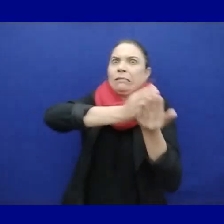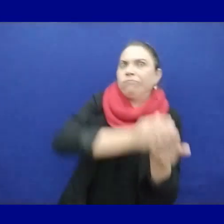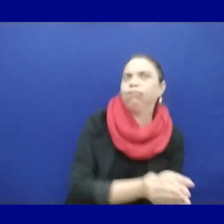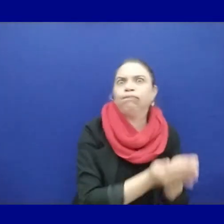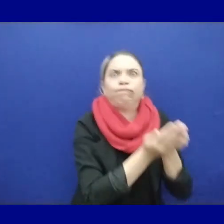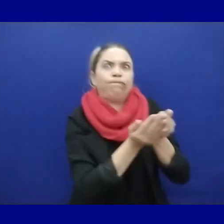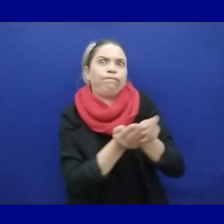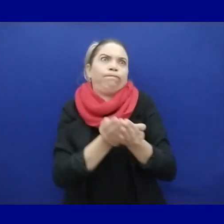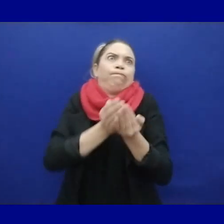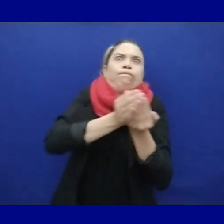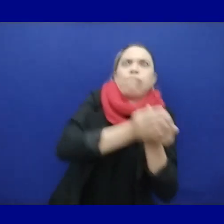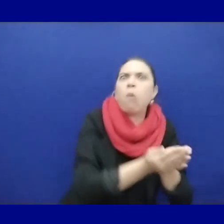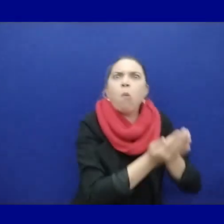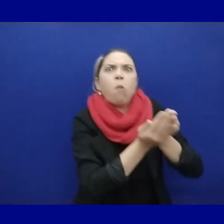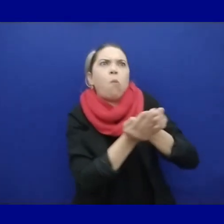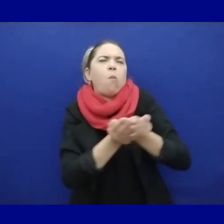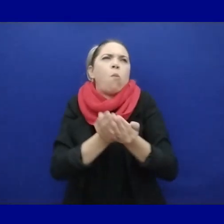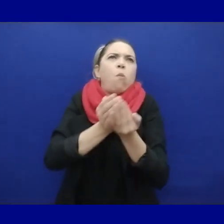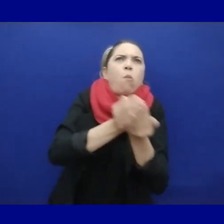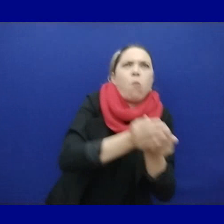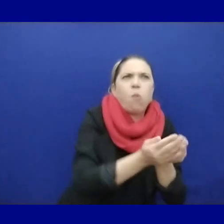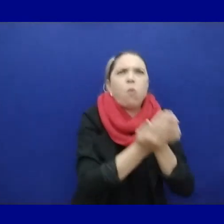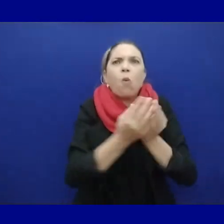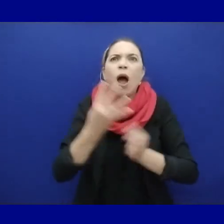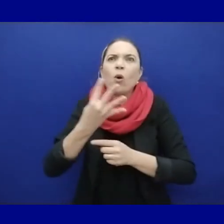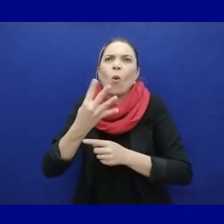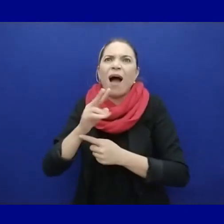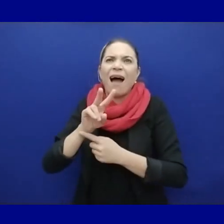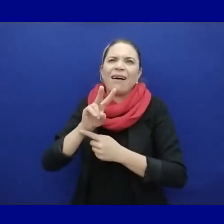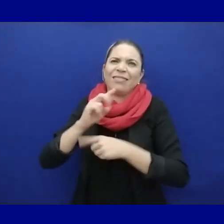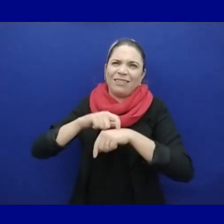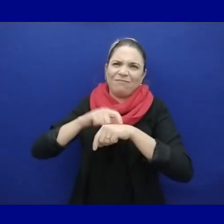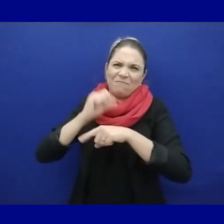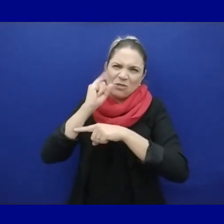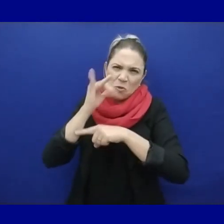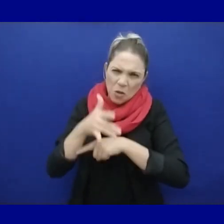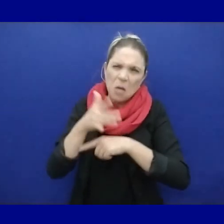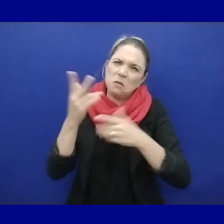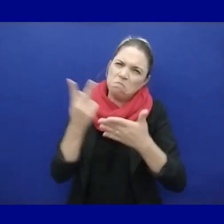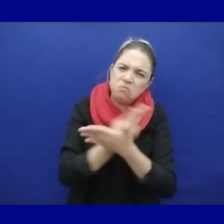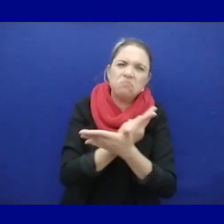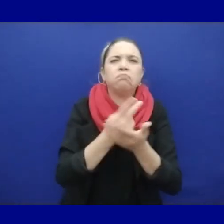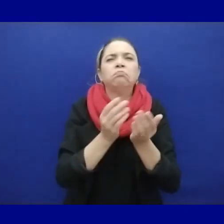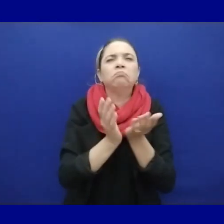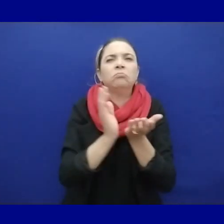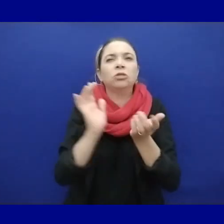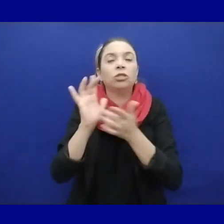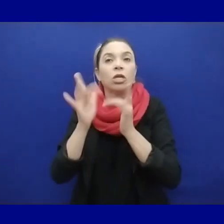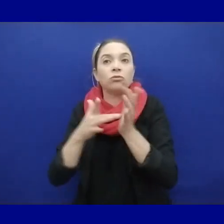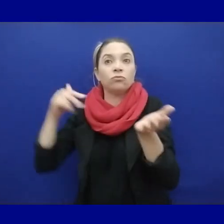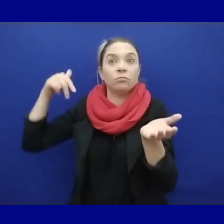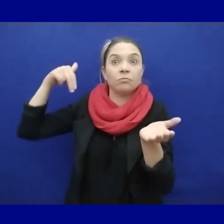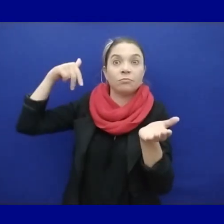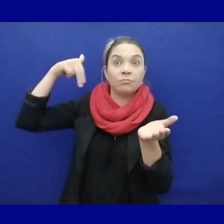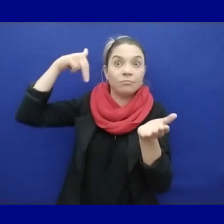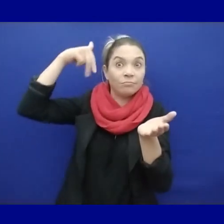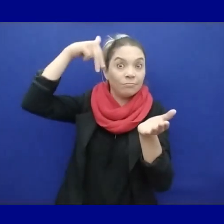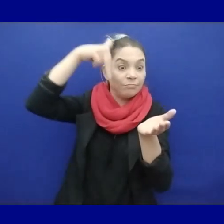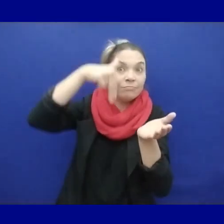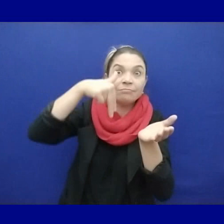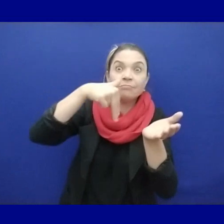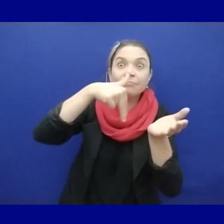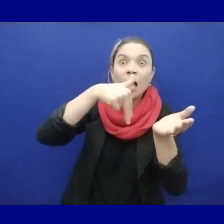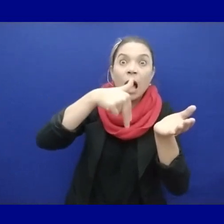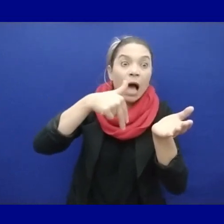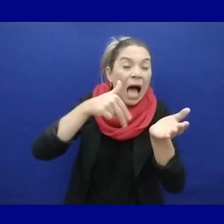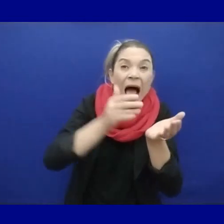contrário. Na quarta vigília da noite, foi Jesus ter com eles, andando sobre o mar. E os discípulos,